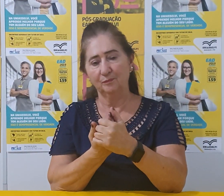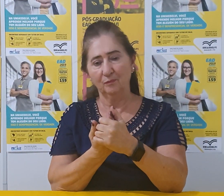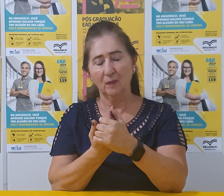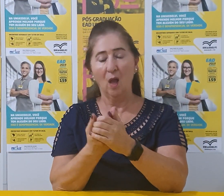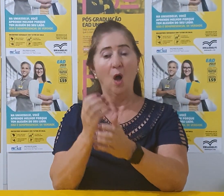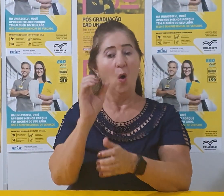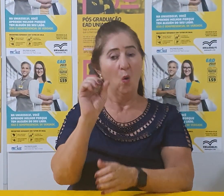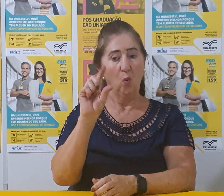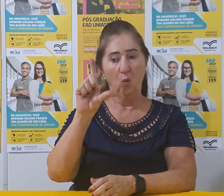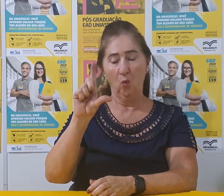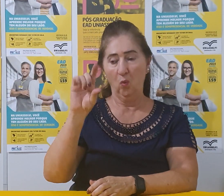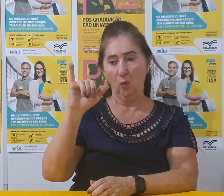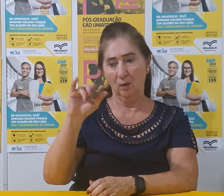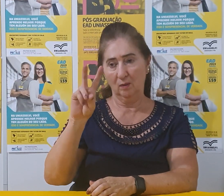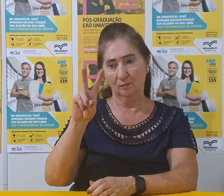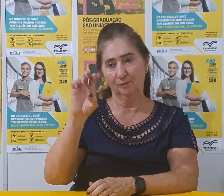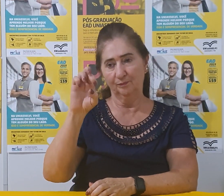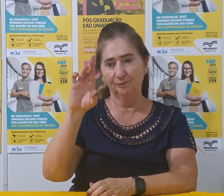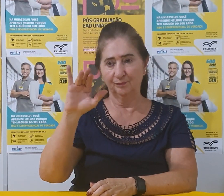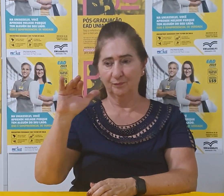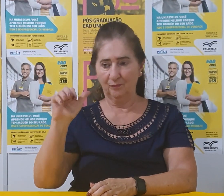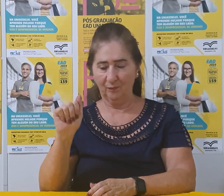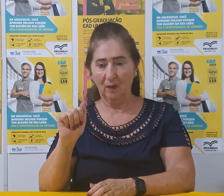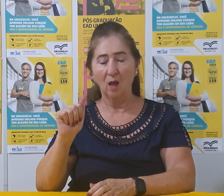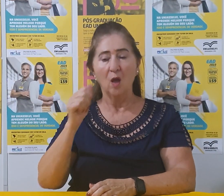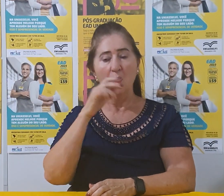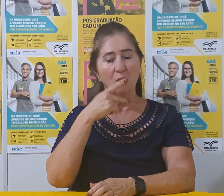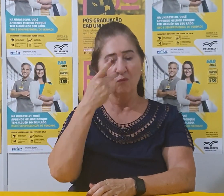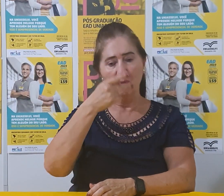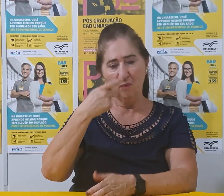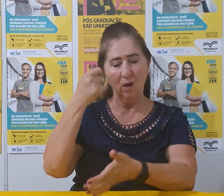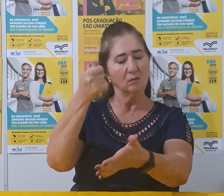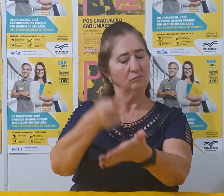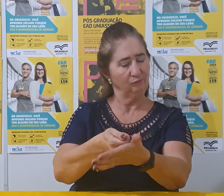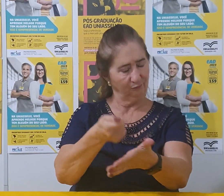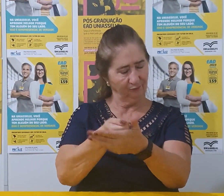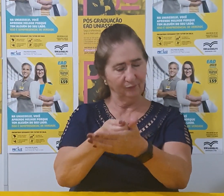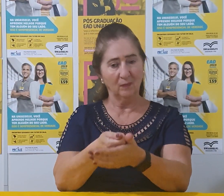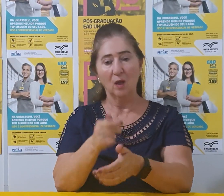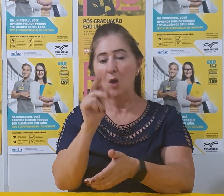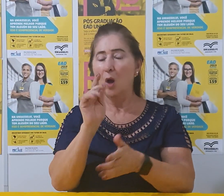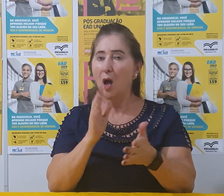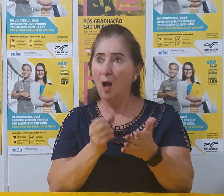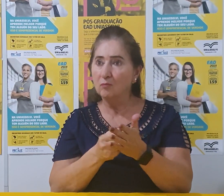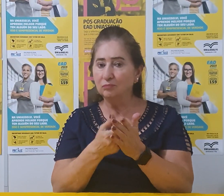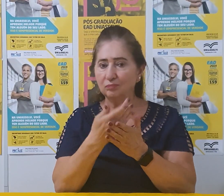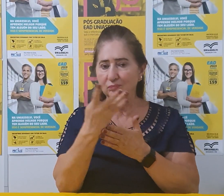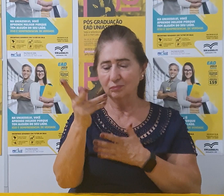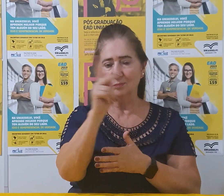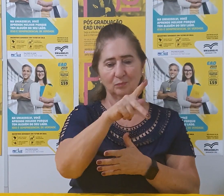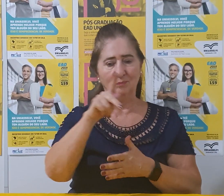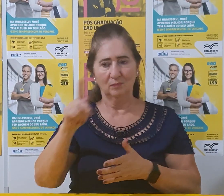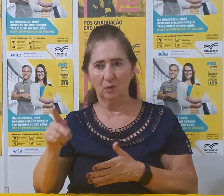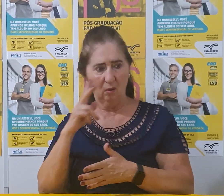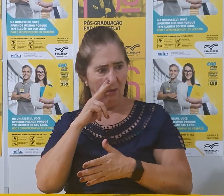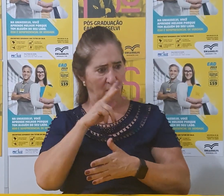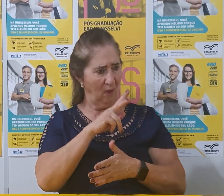Oliveira afirma que muitos professores, ao se depararem com os alunos surdos,